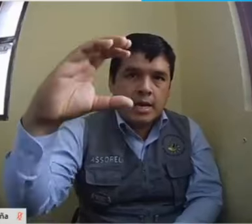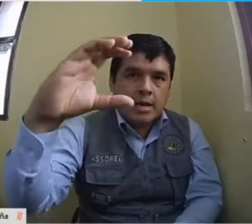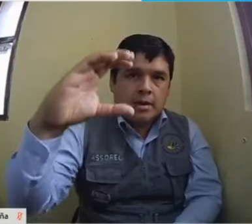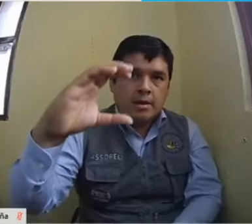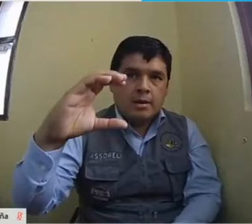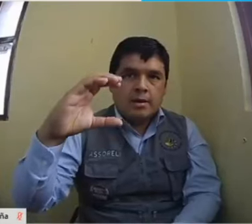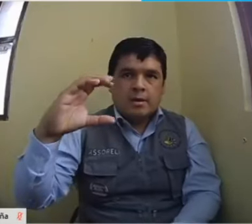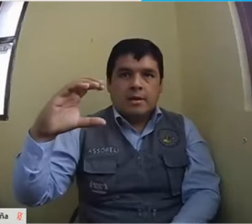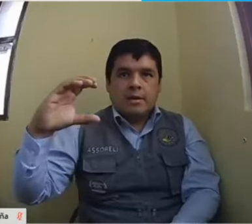mano.